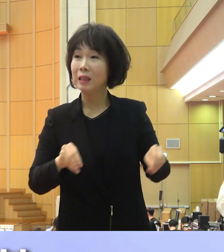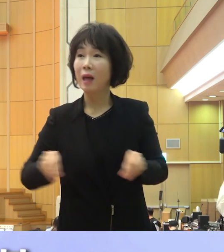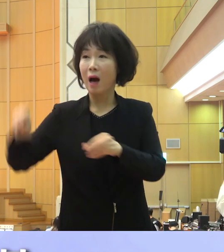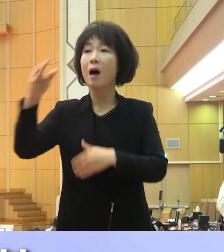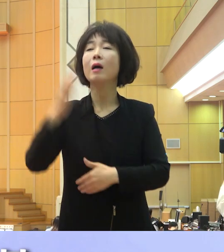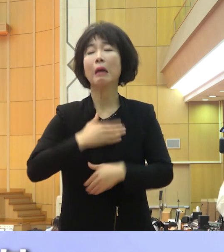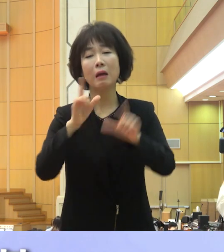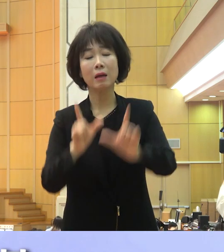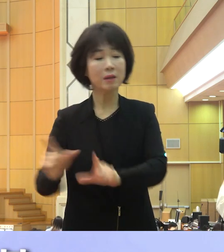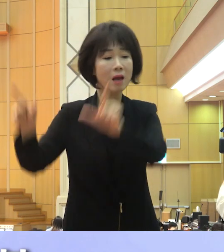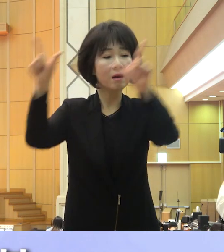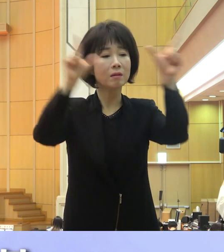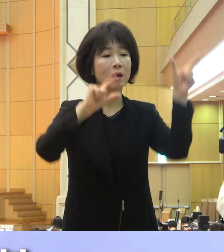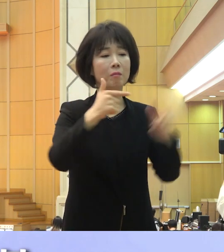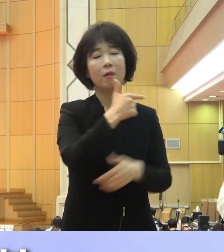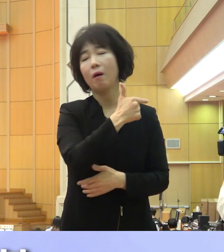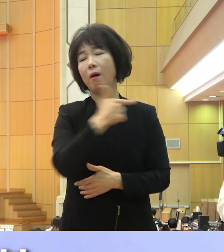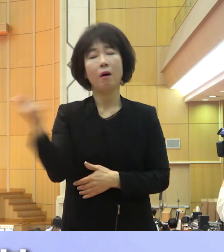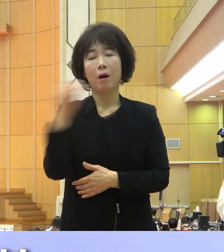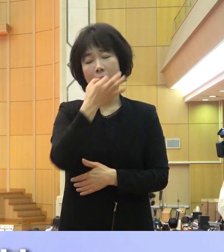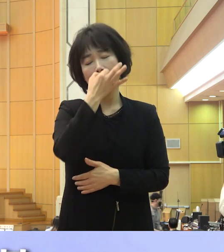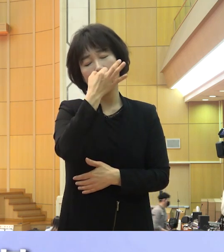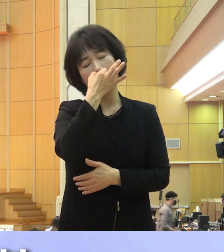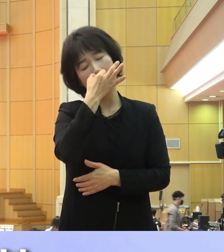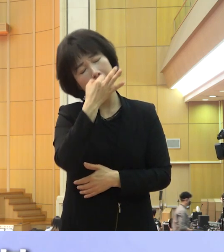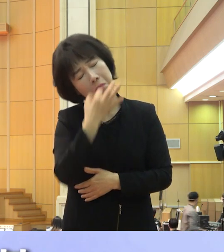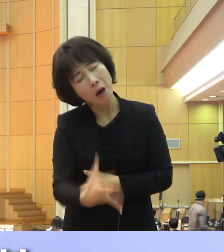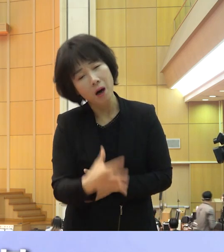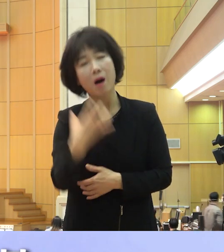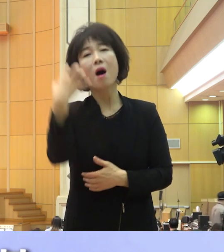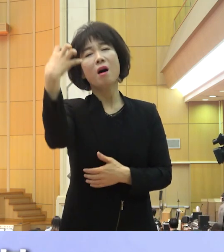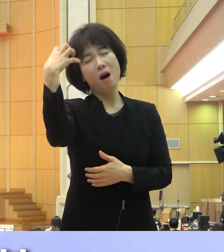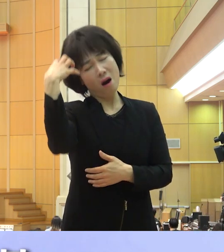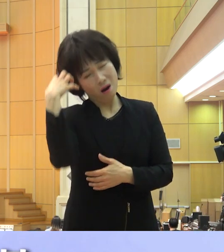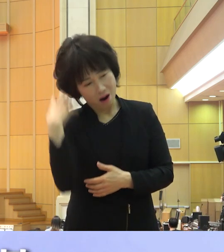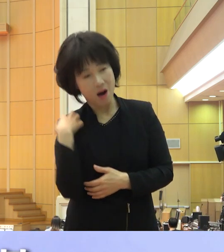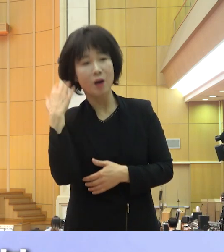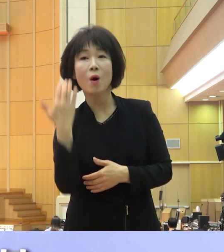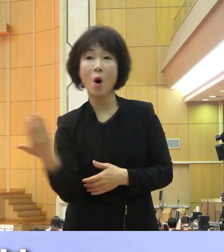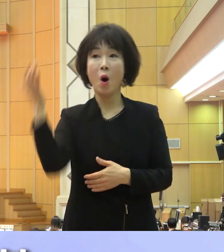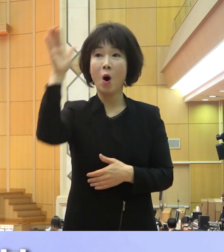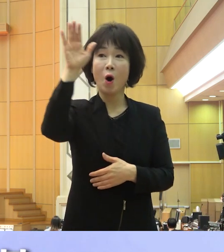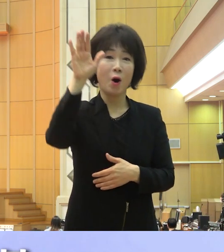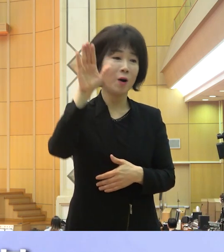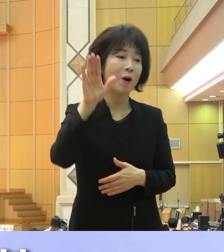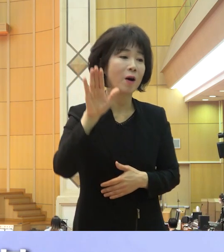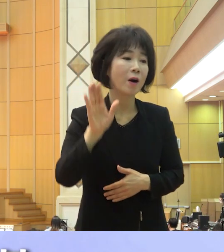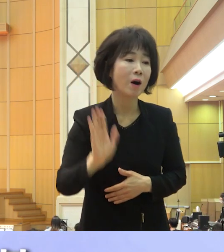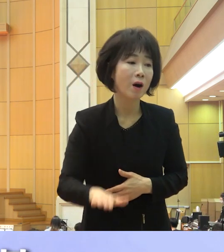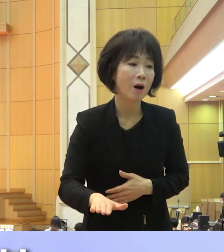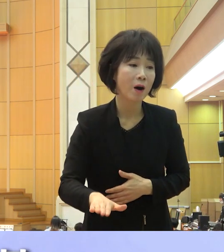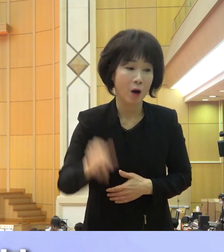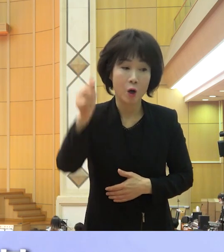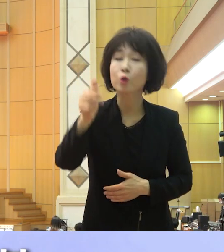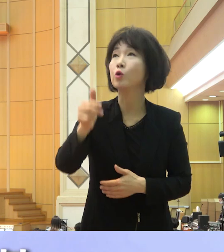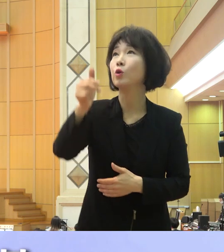이 땅의 내 삶이 비록 버겁더라도